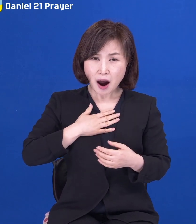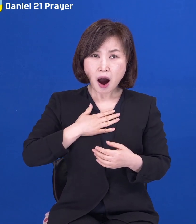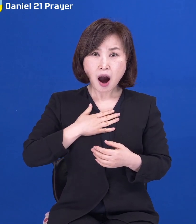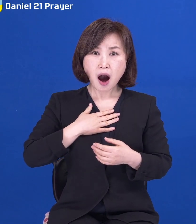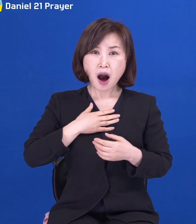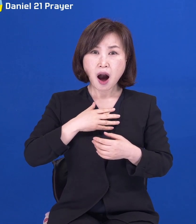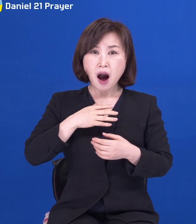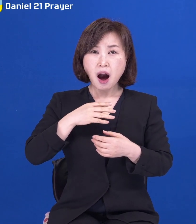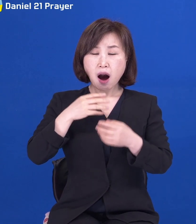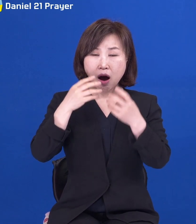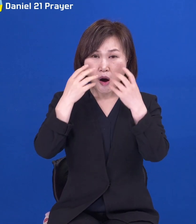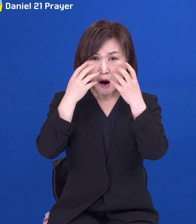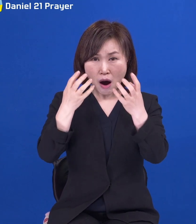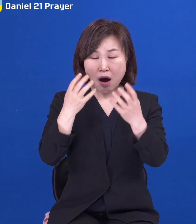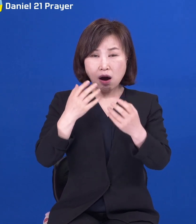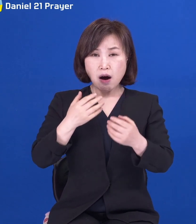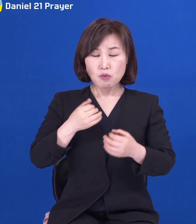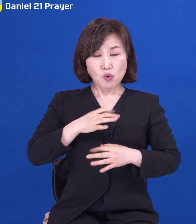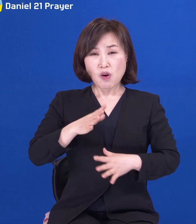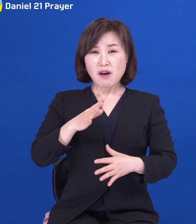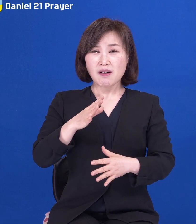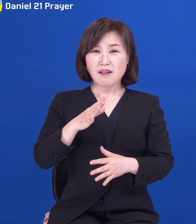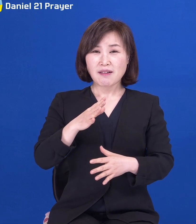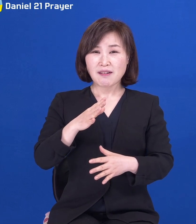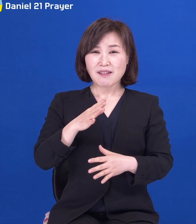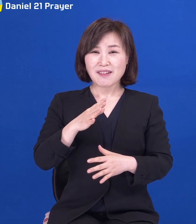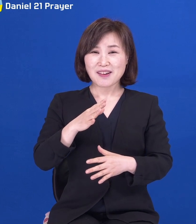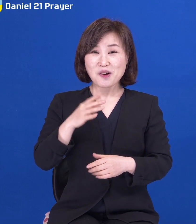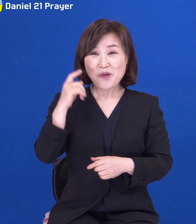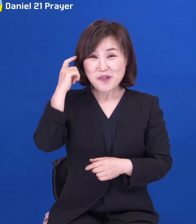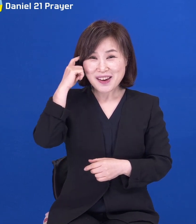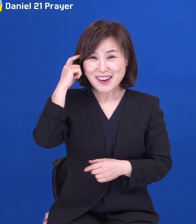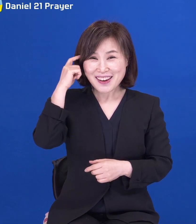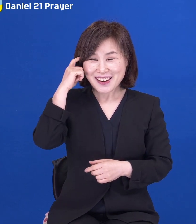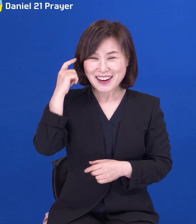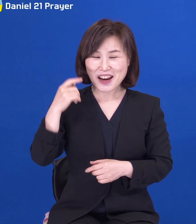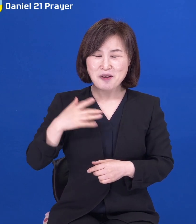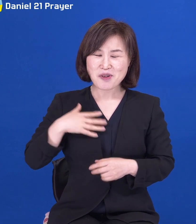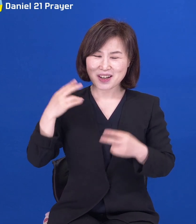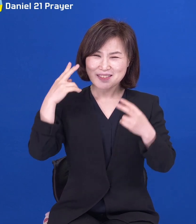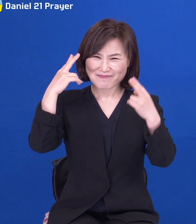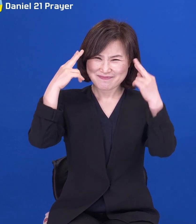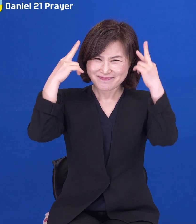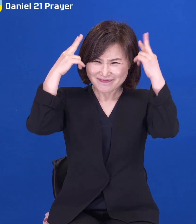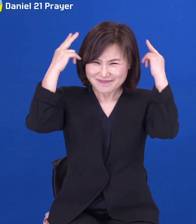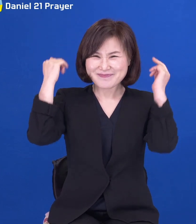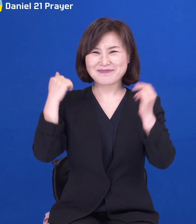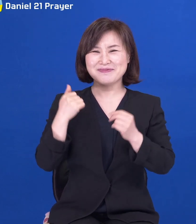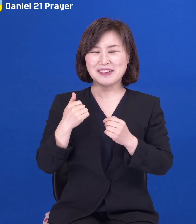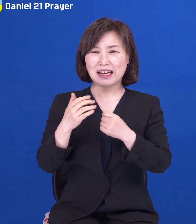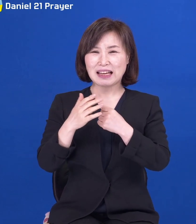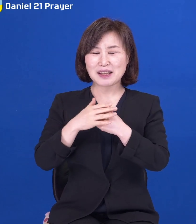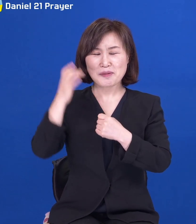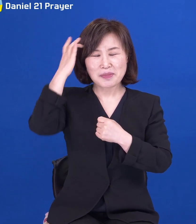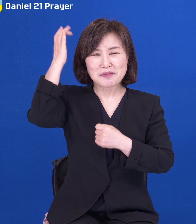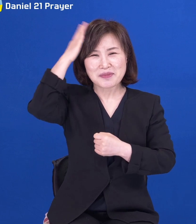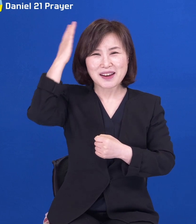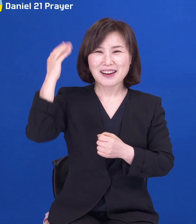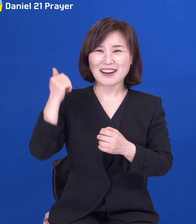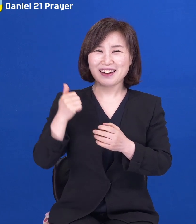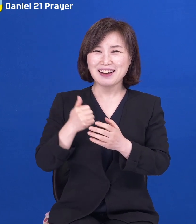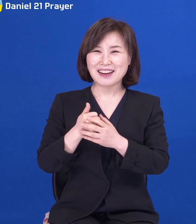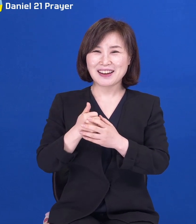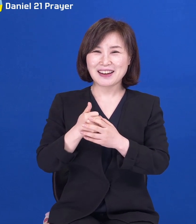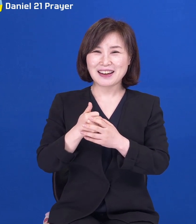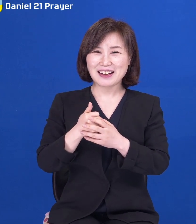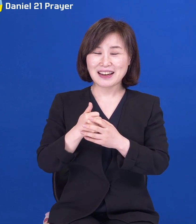깨더라고요. 근데 왜 뭐 알아봤냐면 교화소에 있을 땐 다 머리 깎고 살았잖아요. 머리 깎고 이렇게 머리